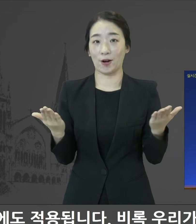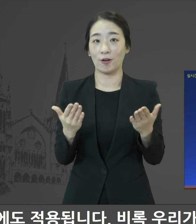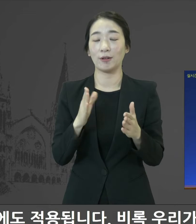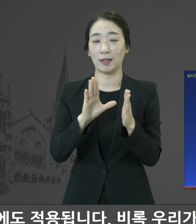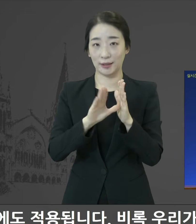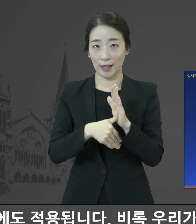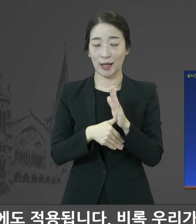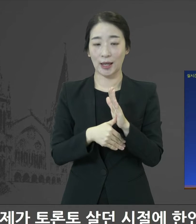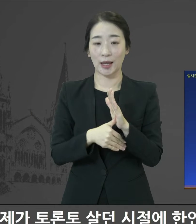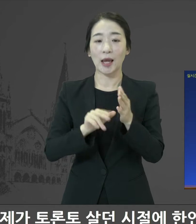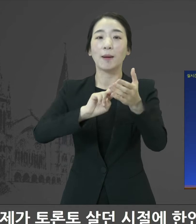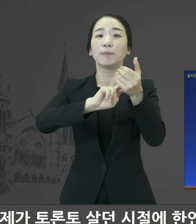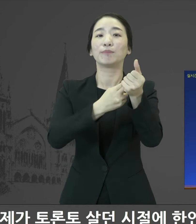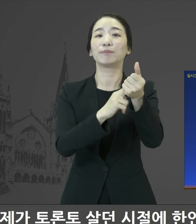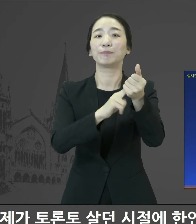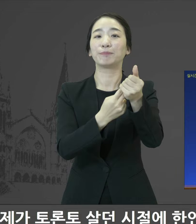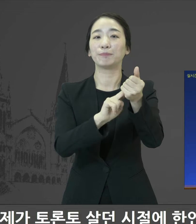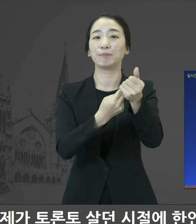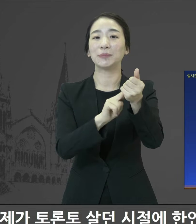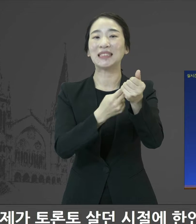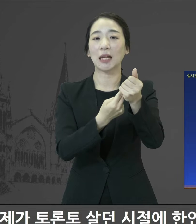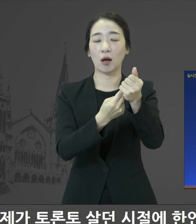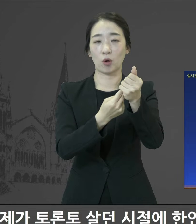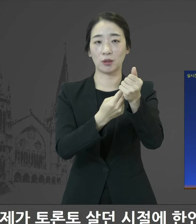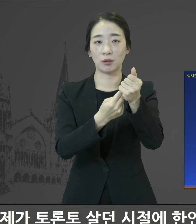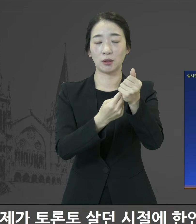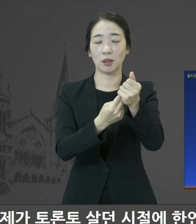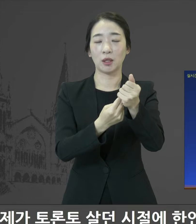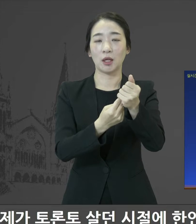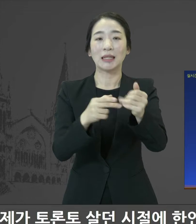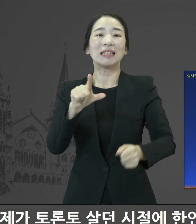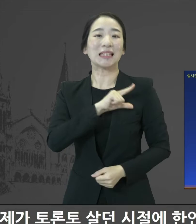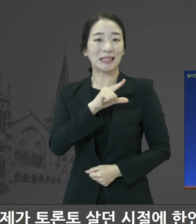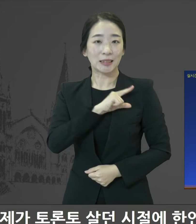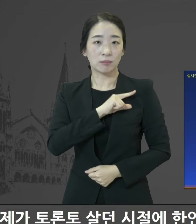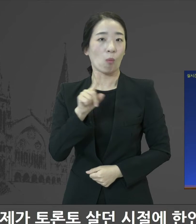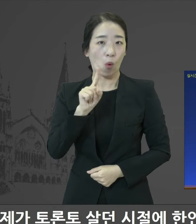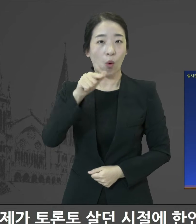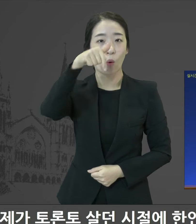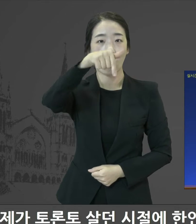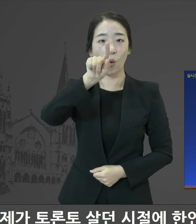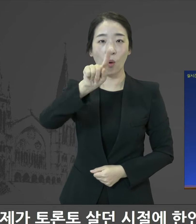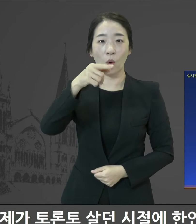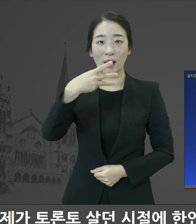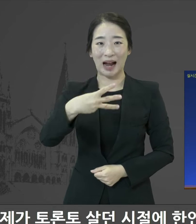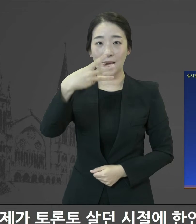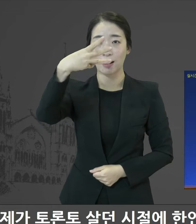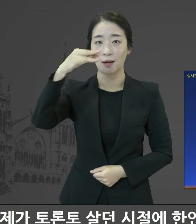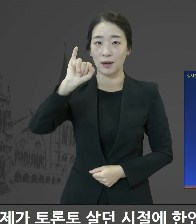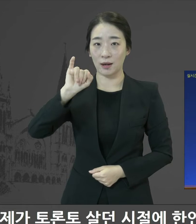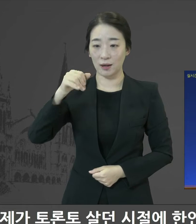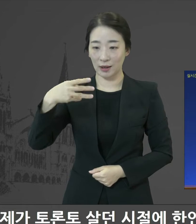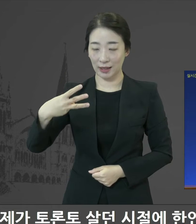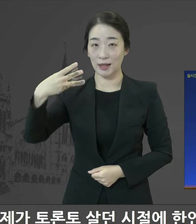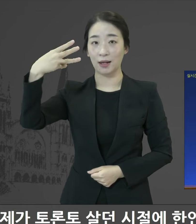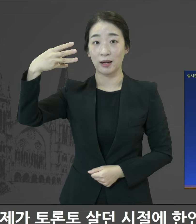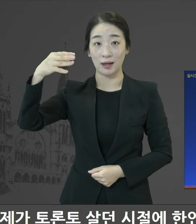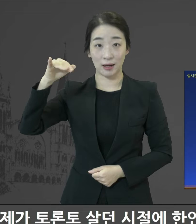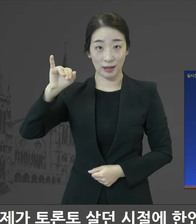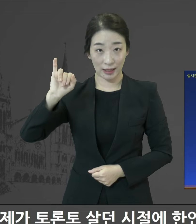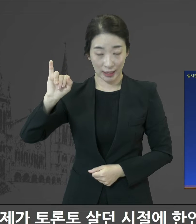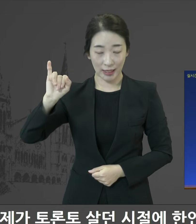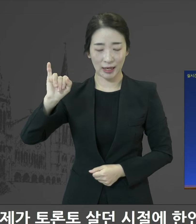있었어요. 미장원 이름이 갈릴리 미장원입니다. 갈릴리 미장원의 대표적인